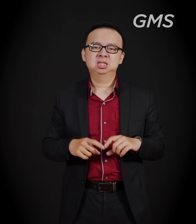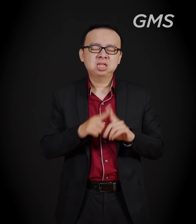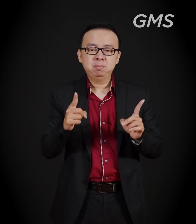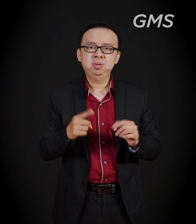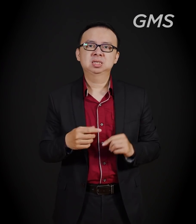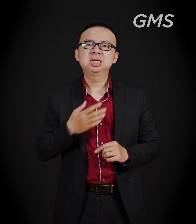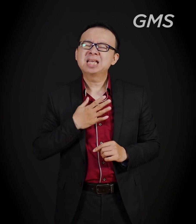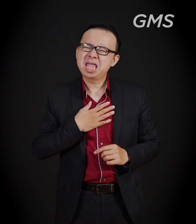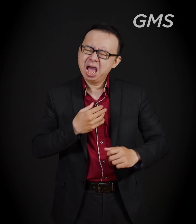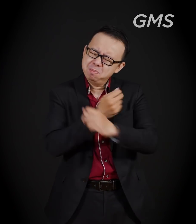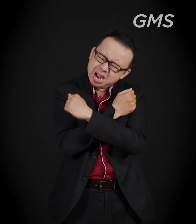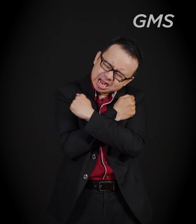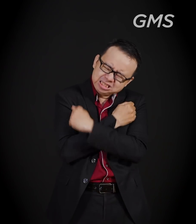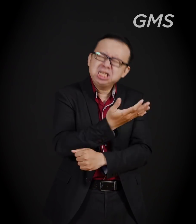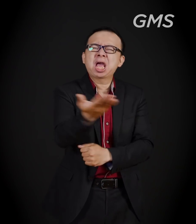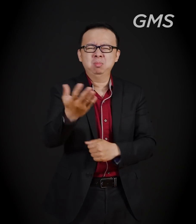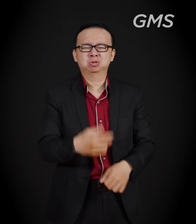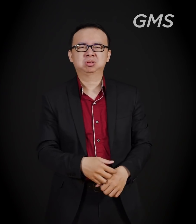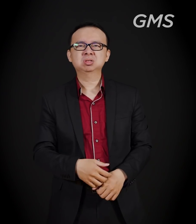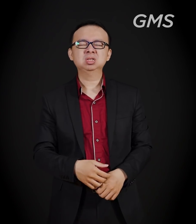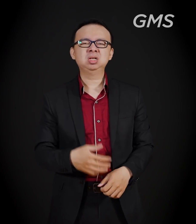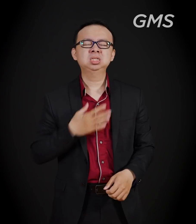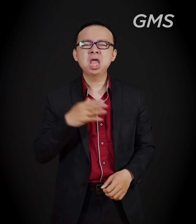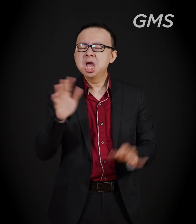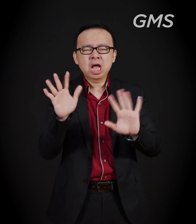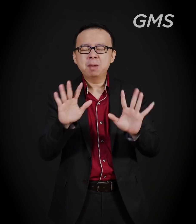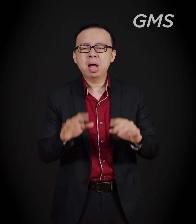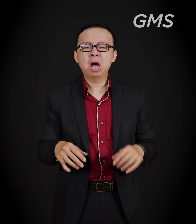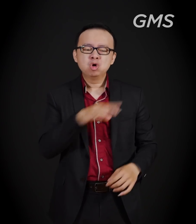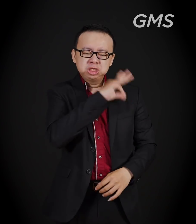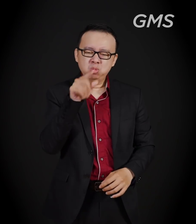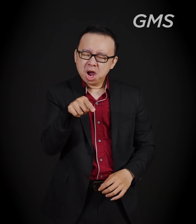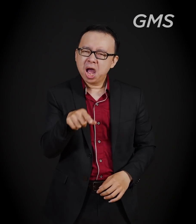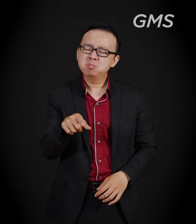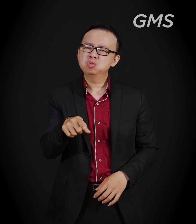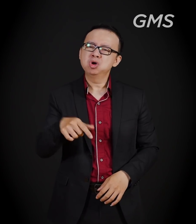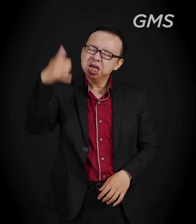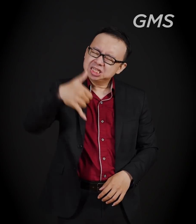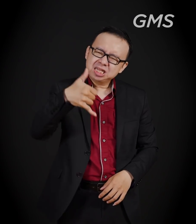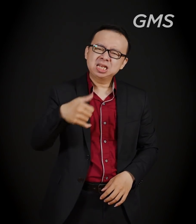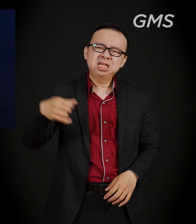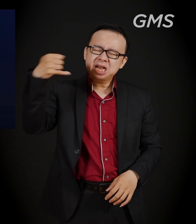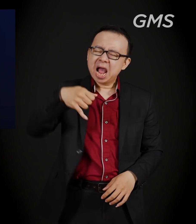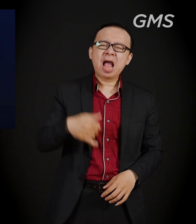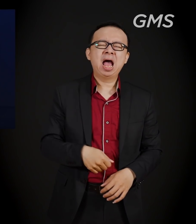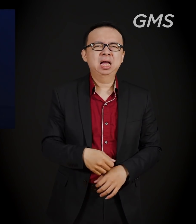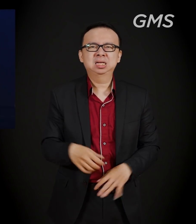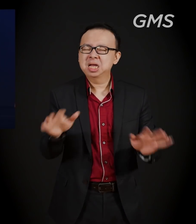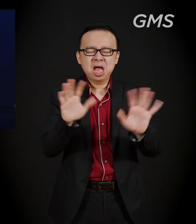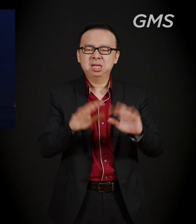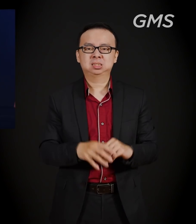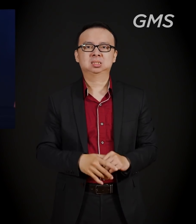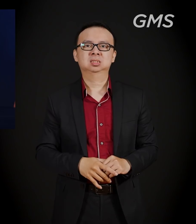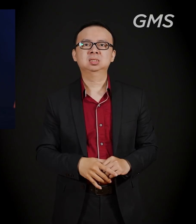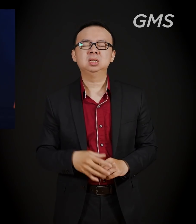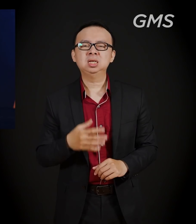Tapi saya mengasihi saudara dan saya tidak ingin jiwamu binasa. Masalah saudara mau menolak itu hak saudara. Saya tidak akan